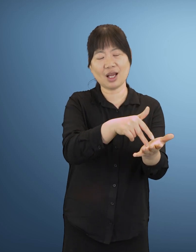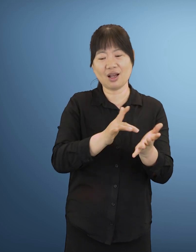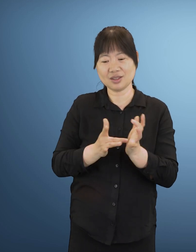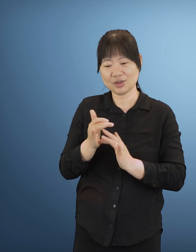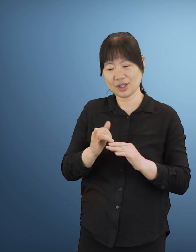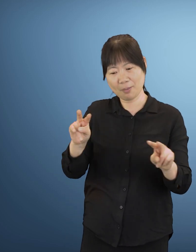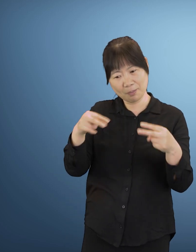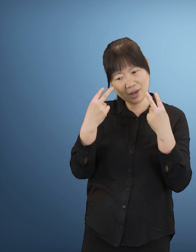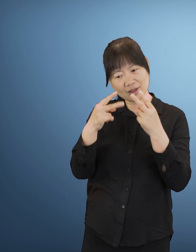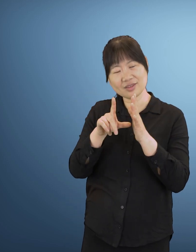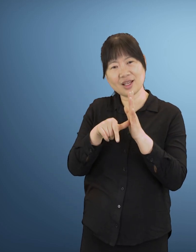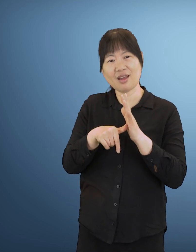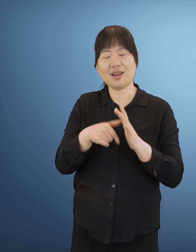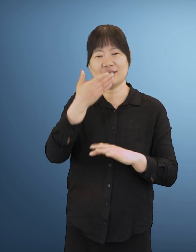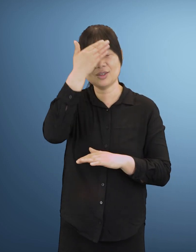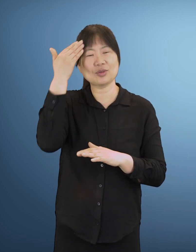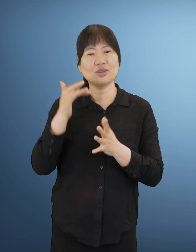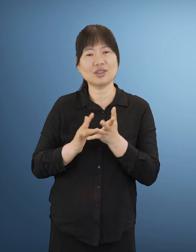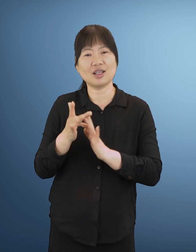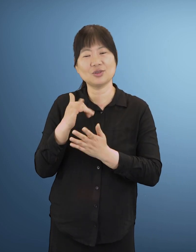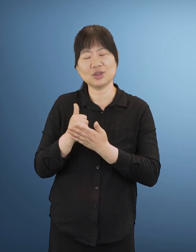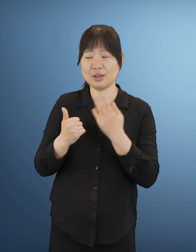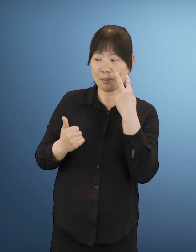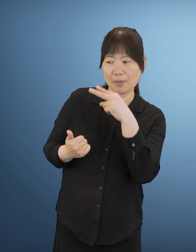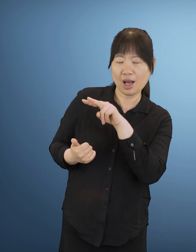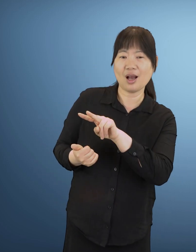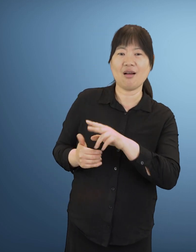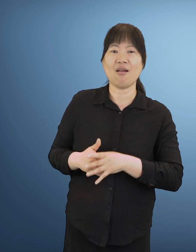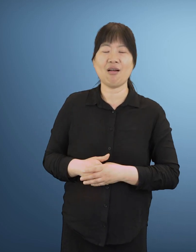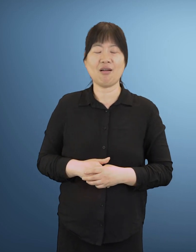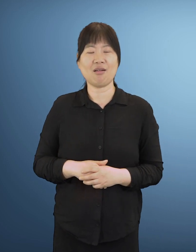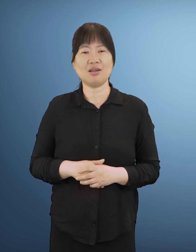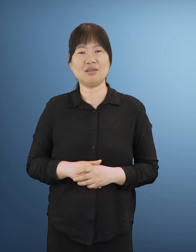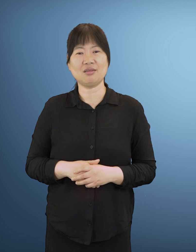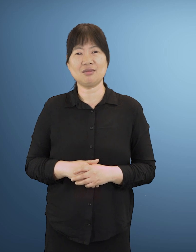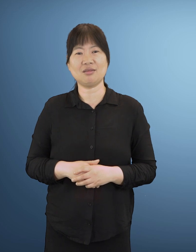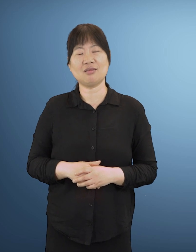입장에서는 그 청년 예수님이 얼마나